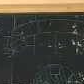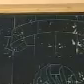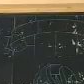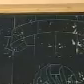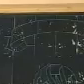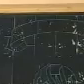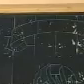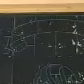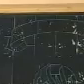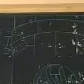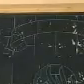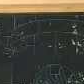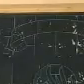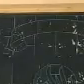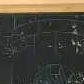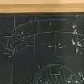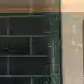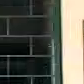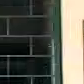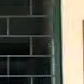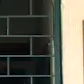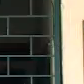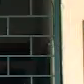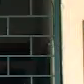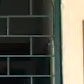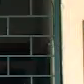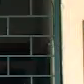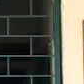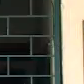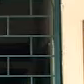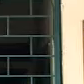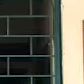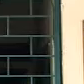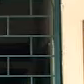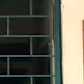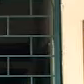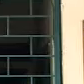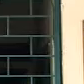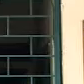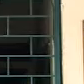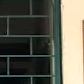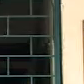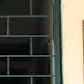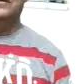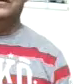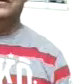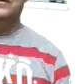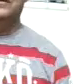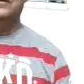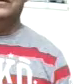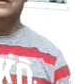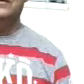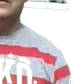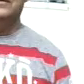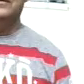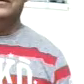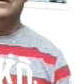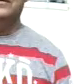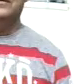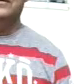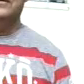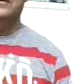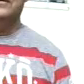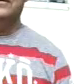2 años. Los padres del menor se dieron cuenta después de descubrir mensajes en el teléfono de su hijo. El párroco ya